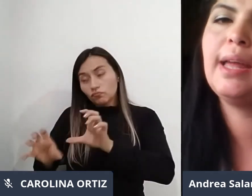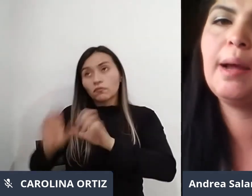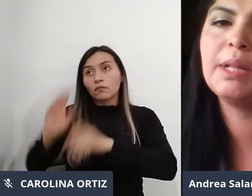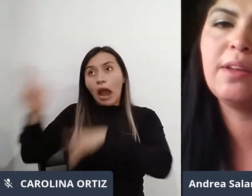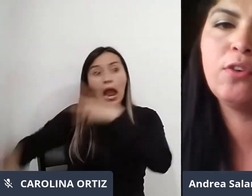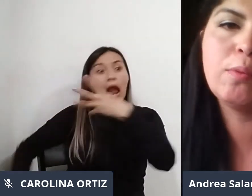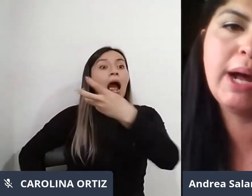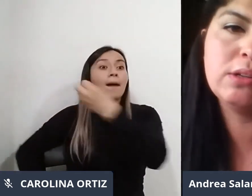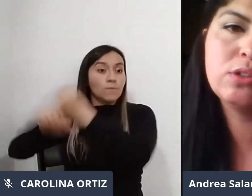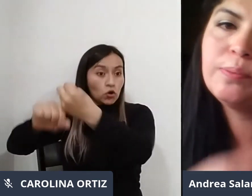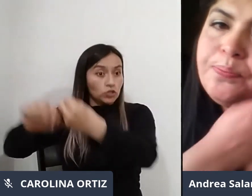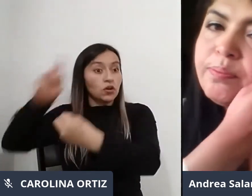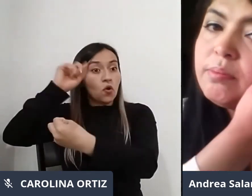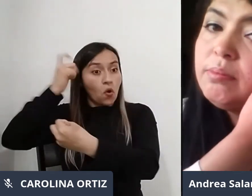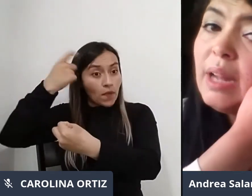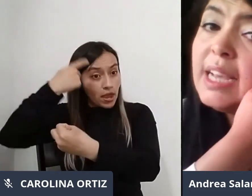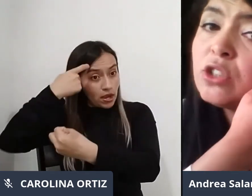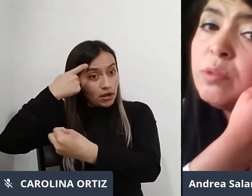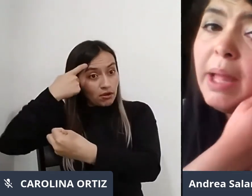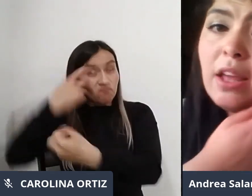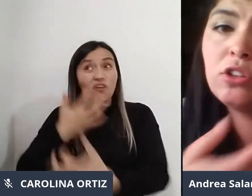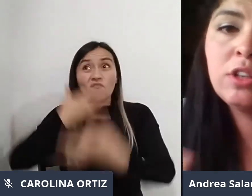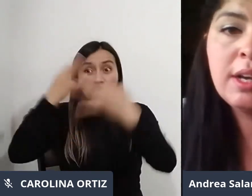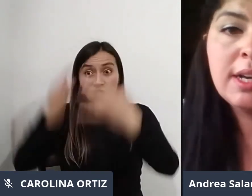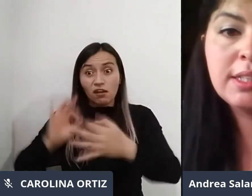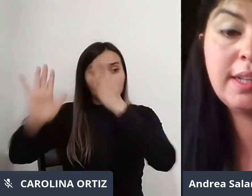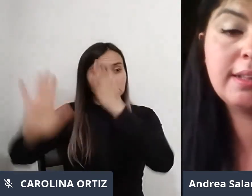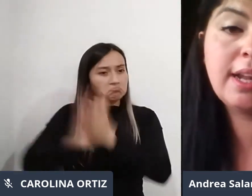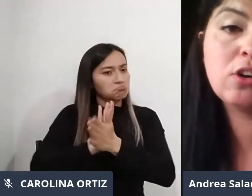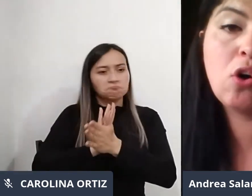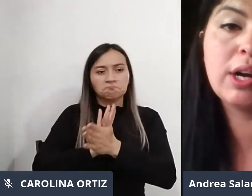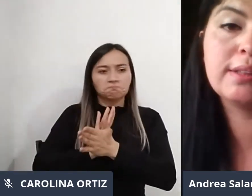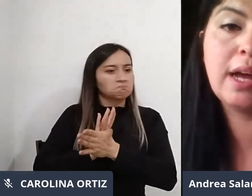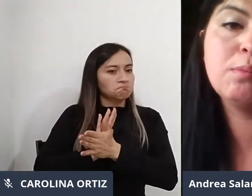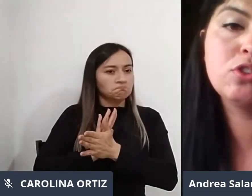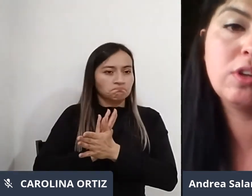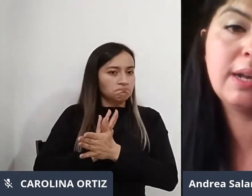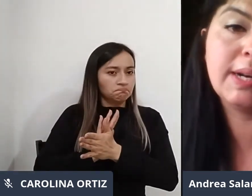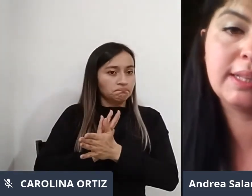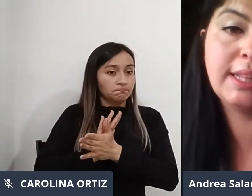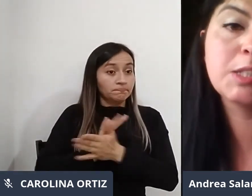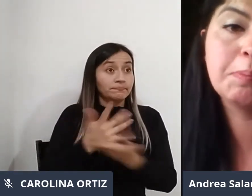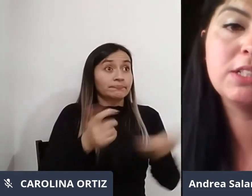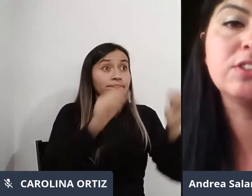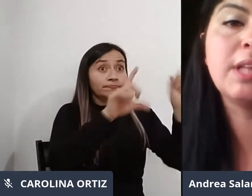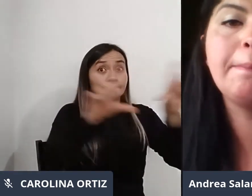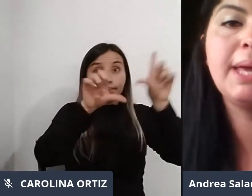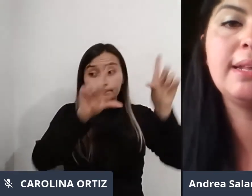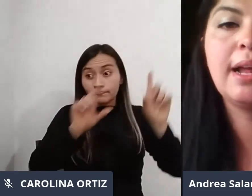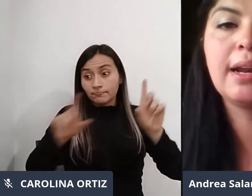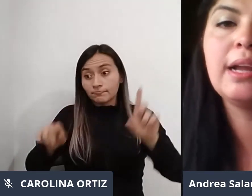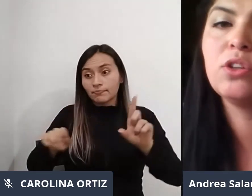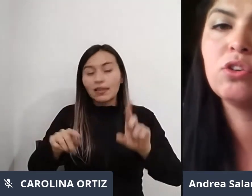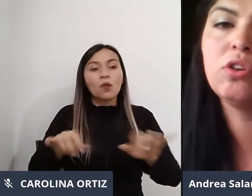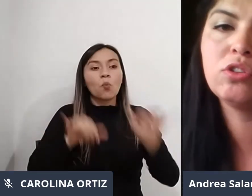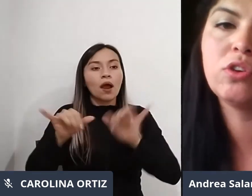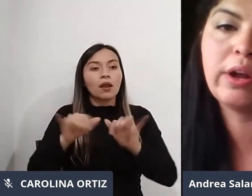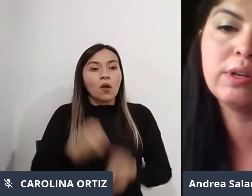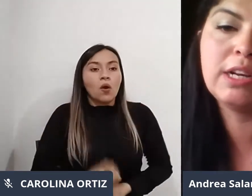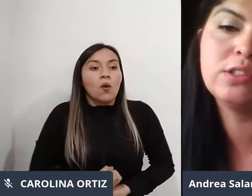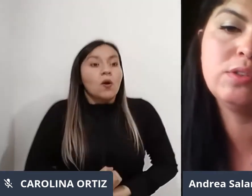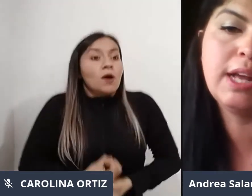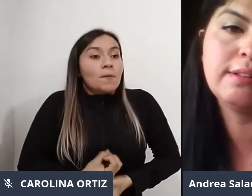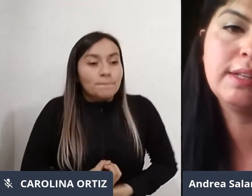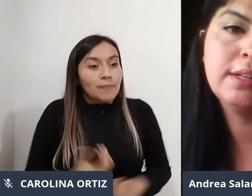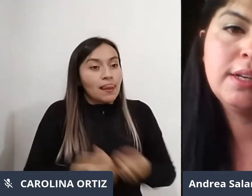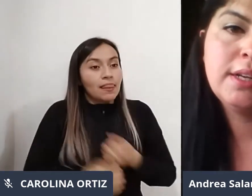estemos verdaderamente informados. Estos medios tienden a coartar mucho la libertad de expresión también y la relación que uno construye